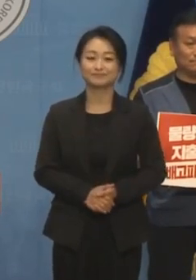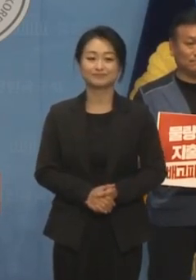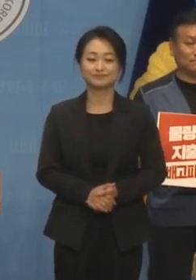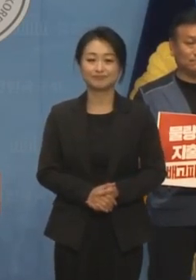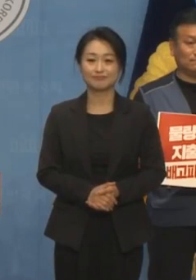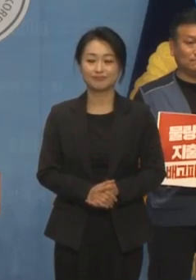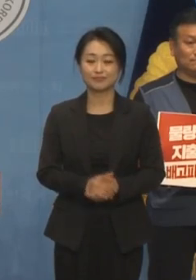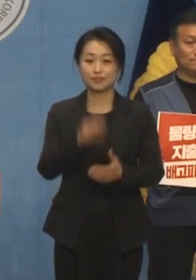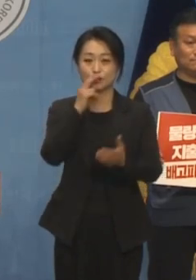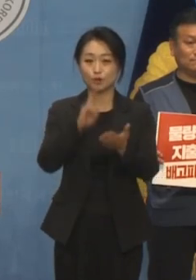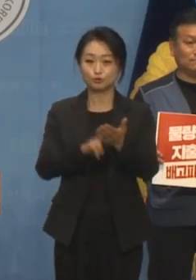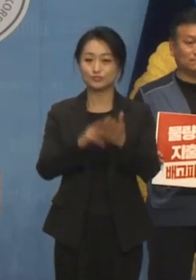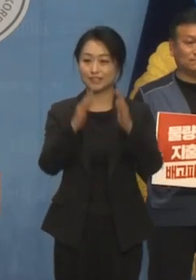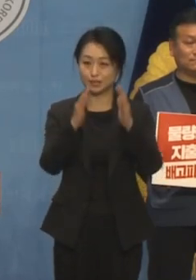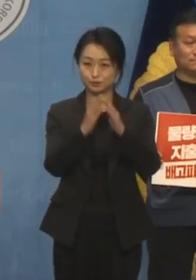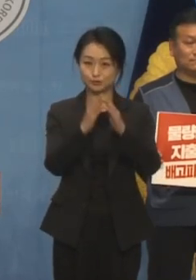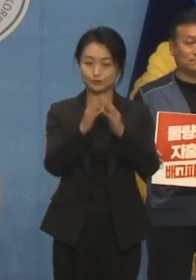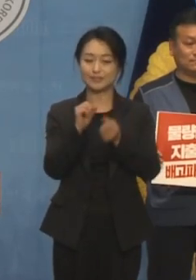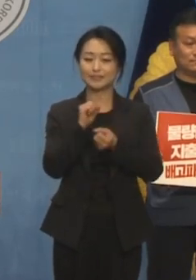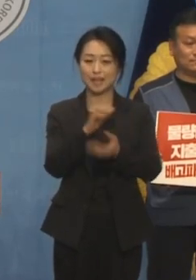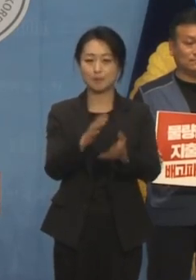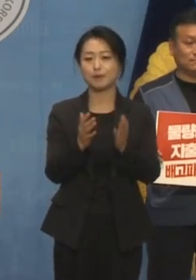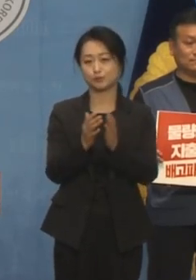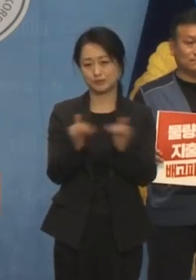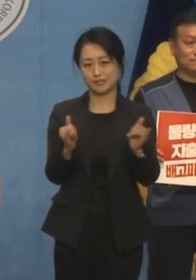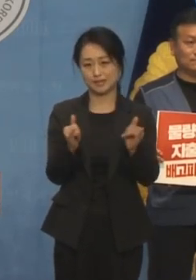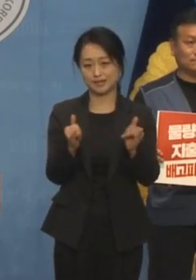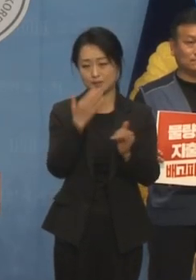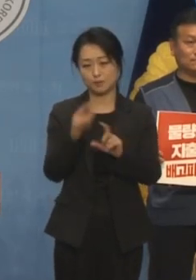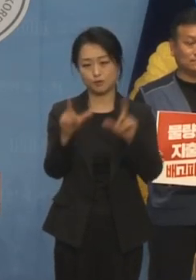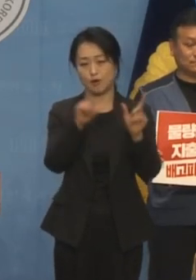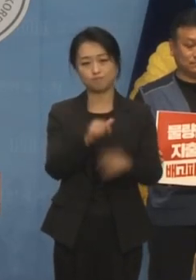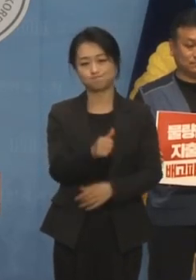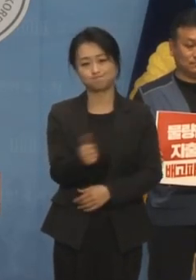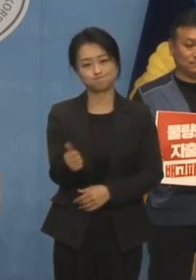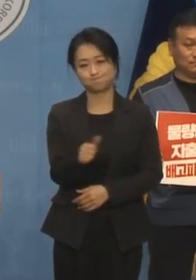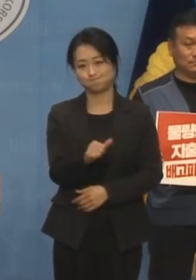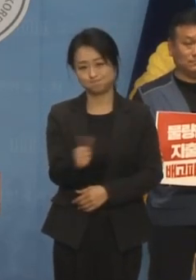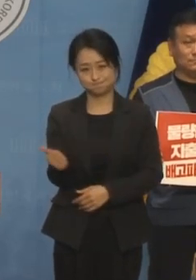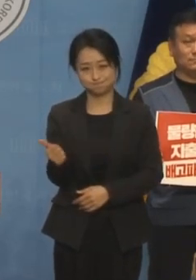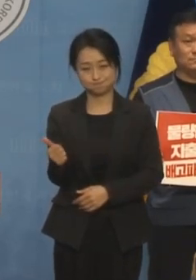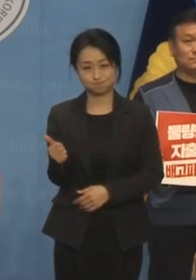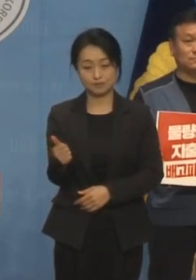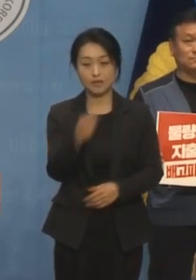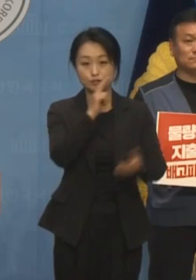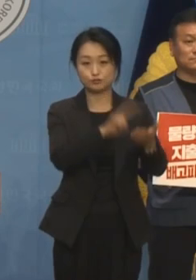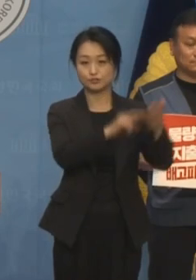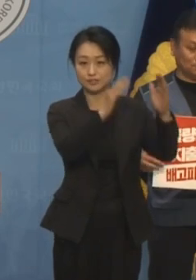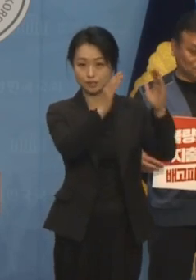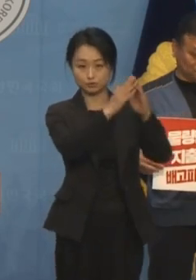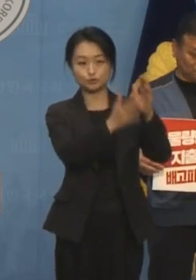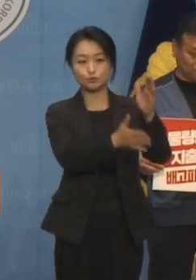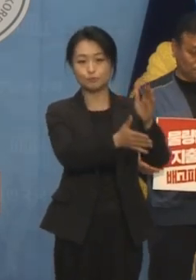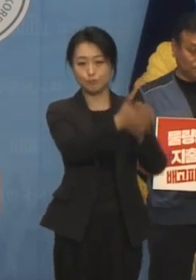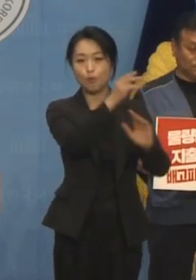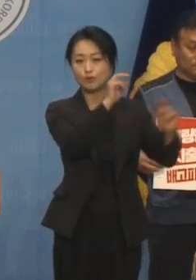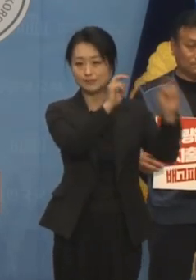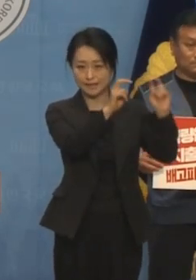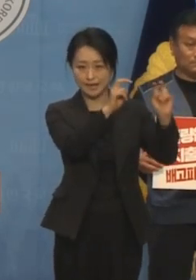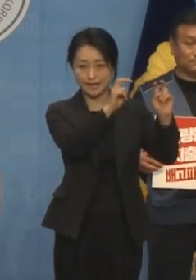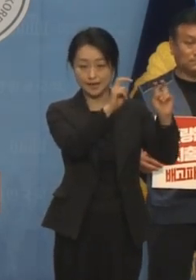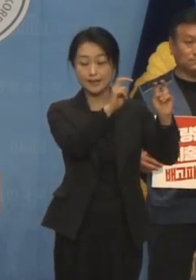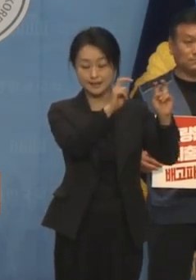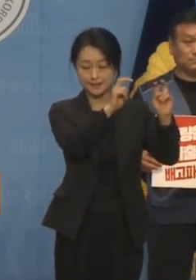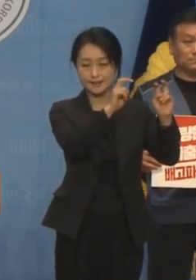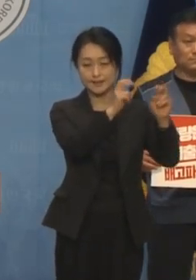예, 우체국 택배 종사자 생계 위협 우정사업본부 대책 마련 촉구 기자회견에